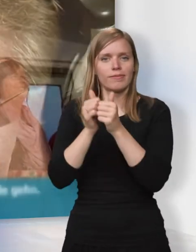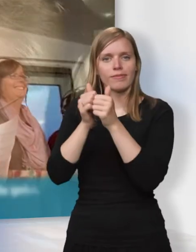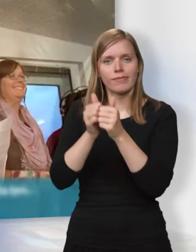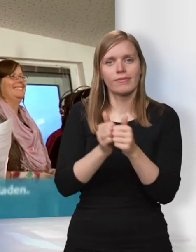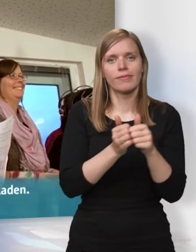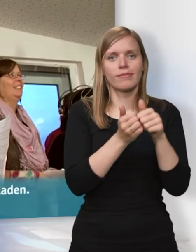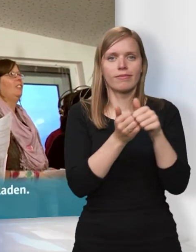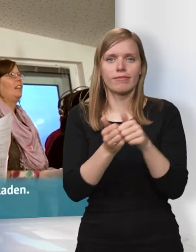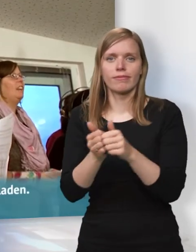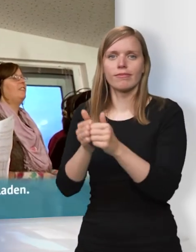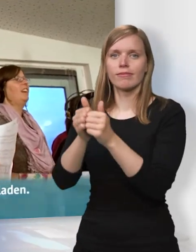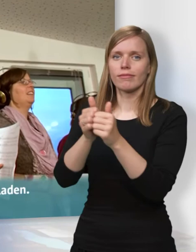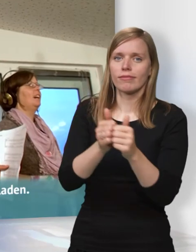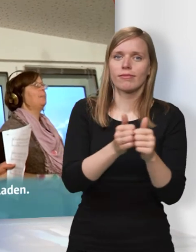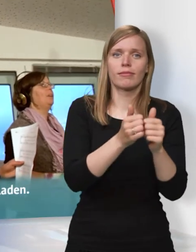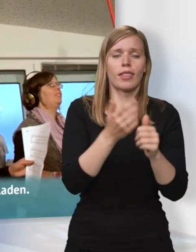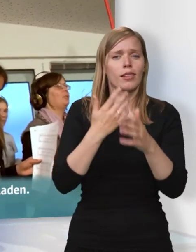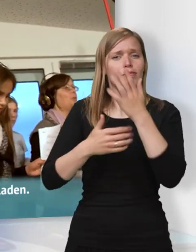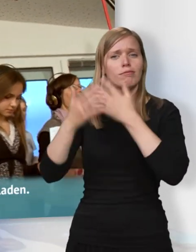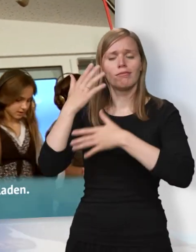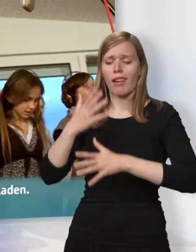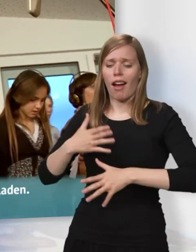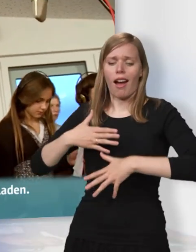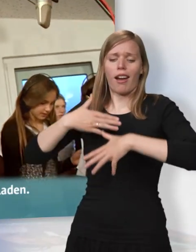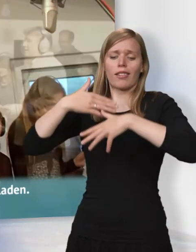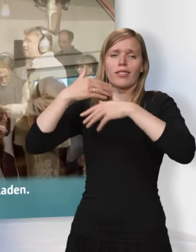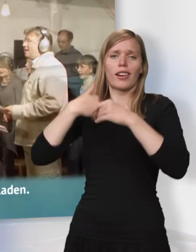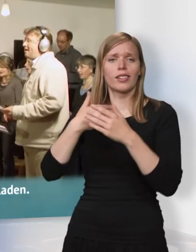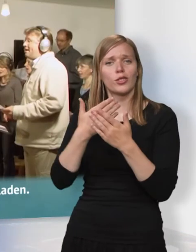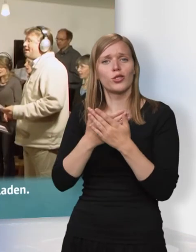gehen. Von Anfang an bist du mir